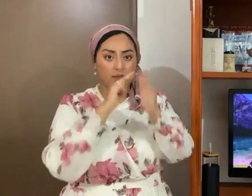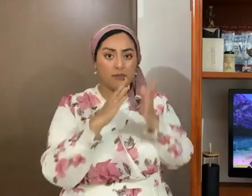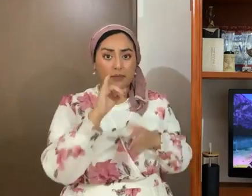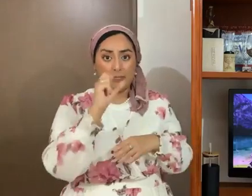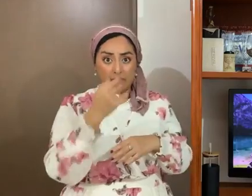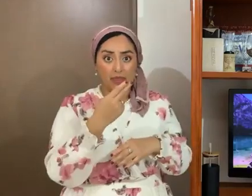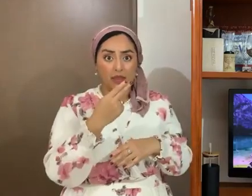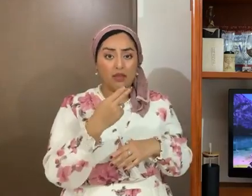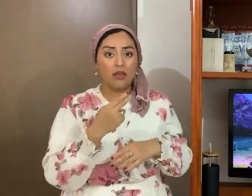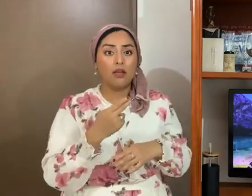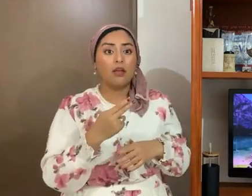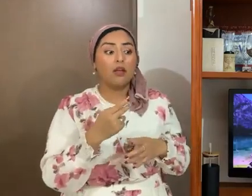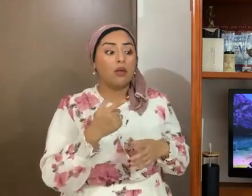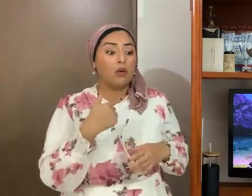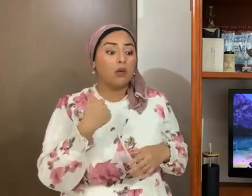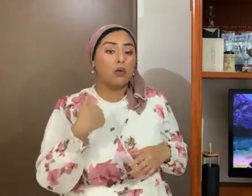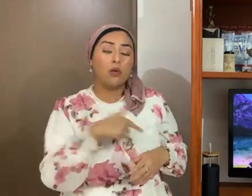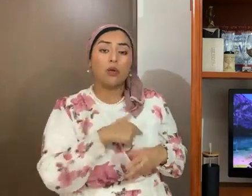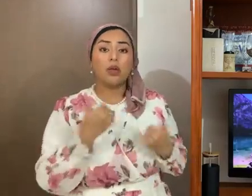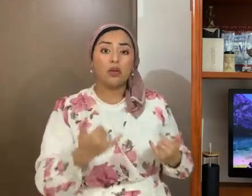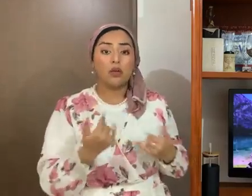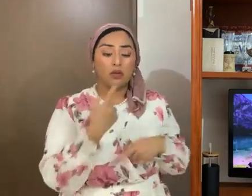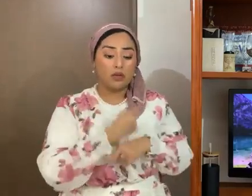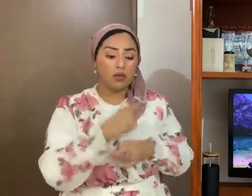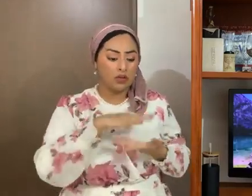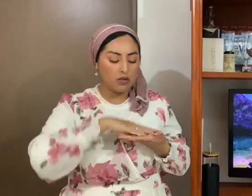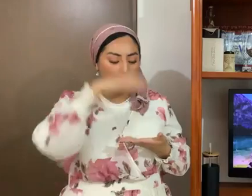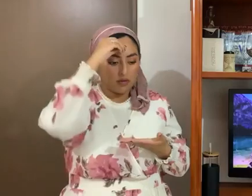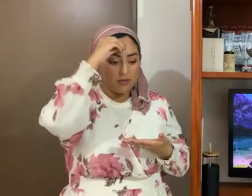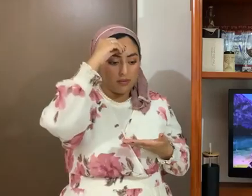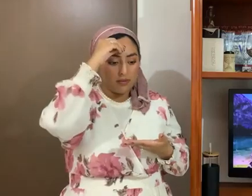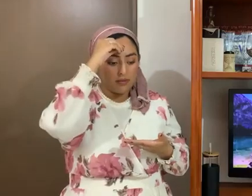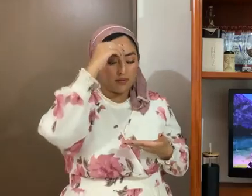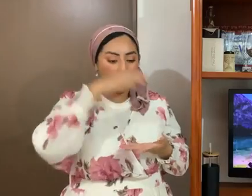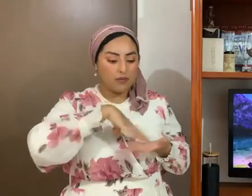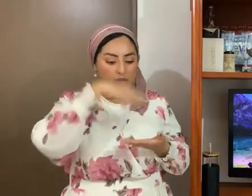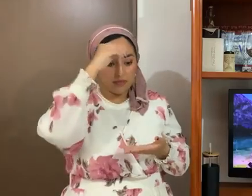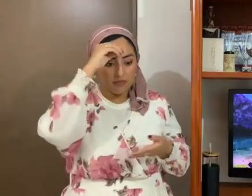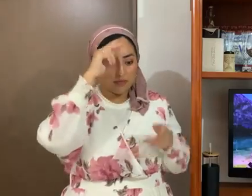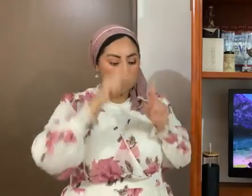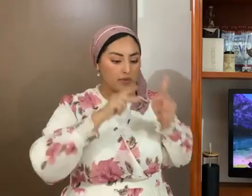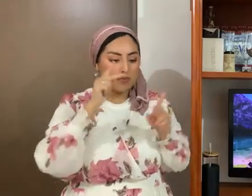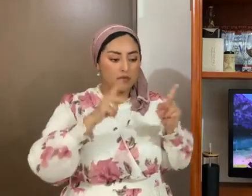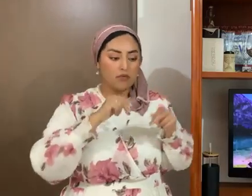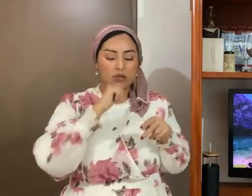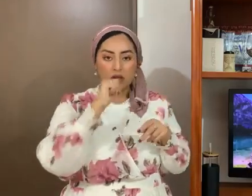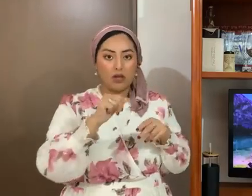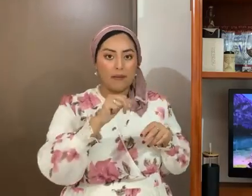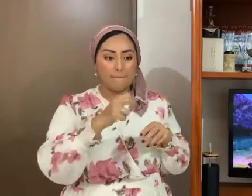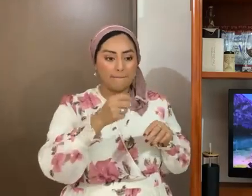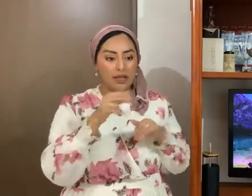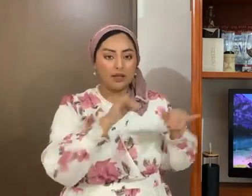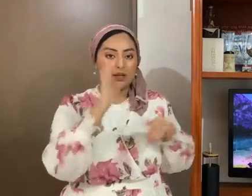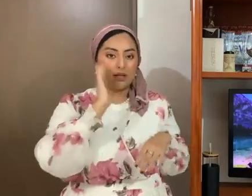nos los dejó para que nosotros hoy aprendamos y que el pueblo no caiga en esto.